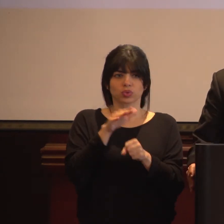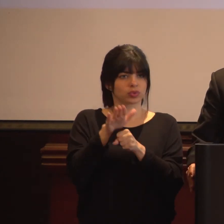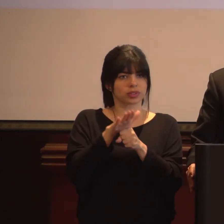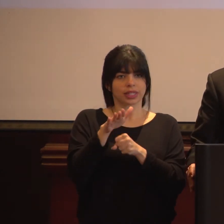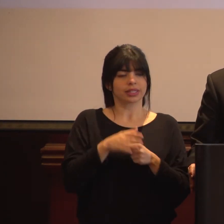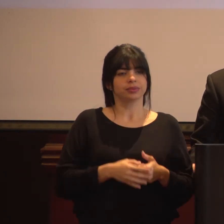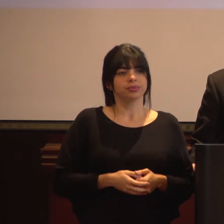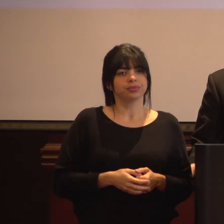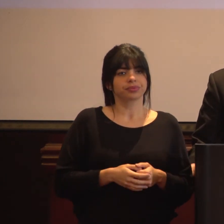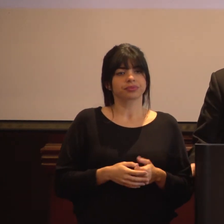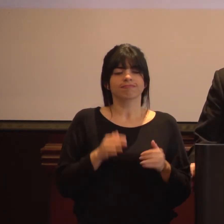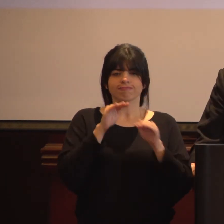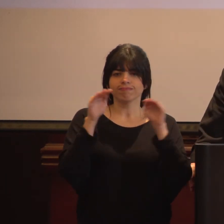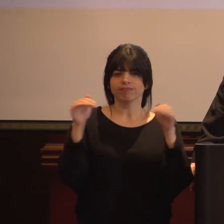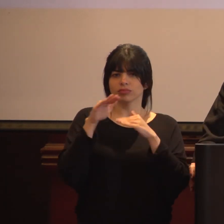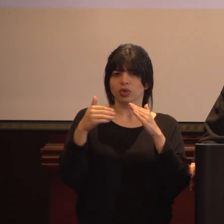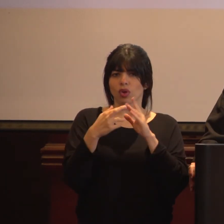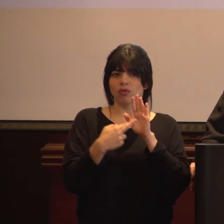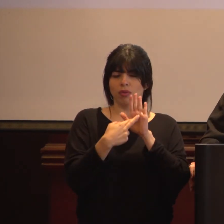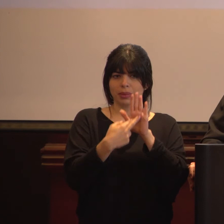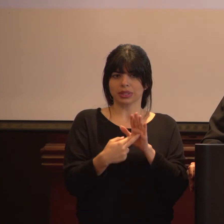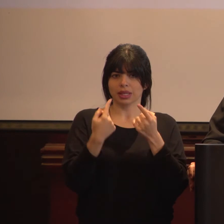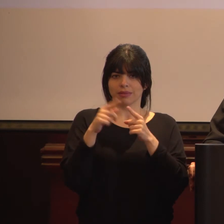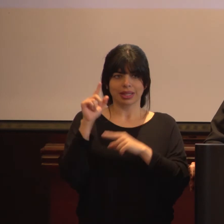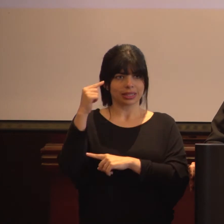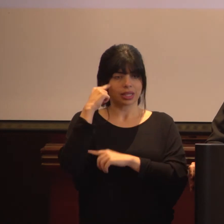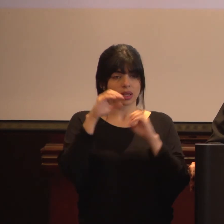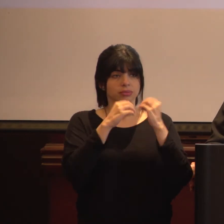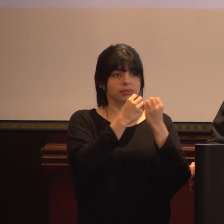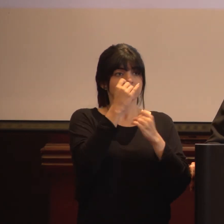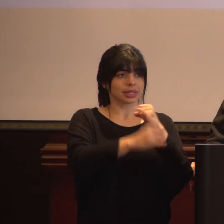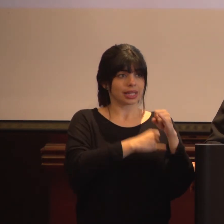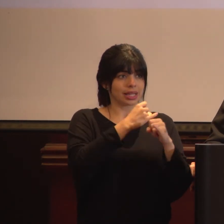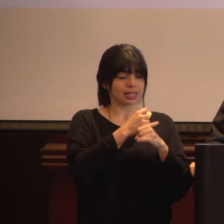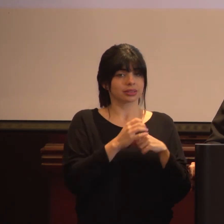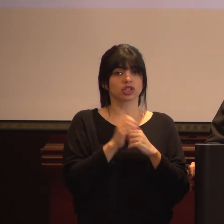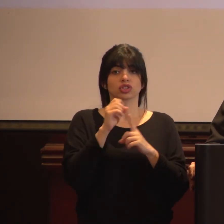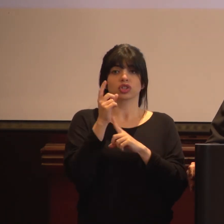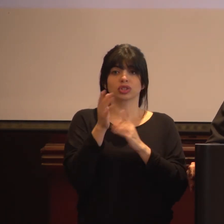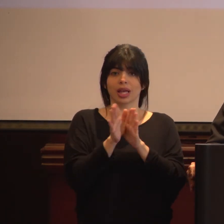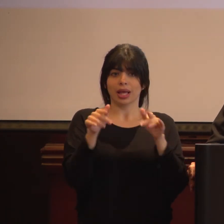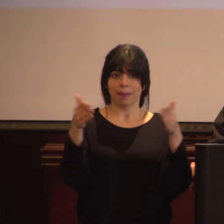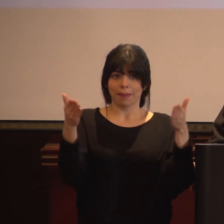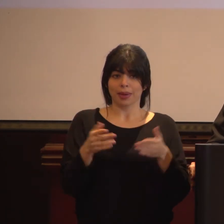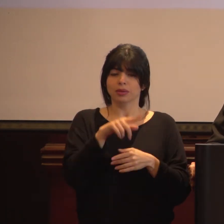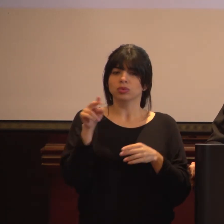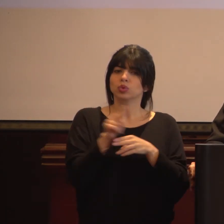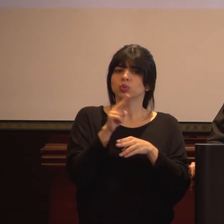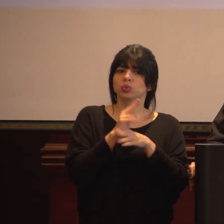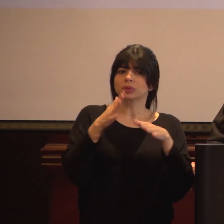suficientes hacemos un llamado a todos los representantes est organizaciones internacionales y sociedad civil aquí presente hacer uso del